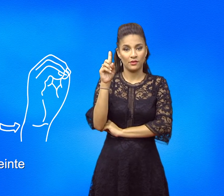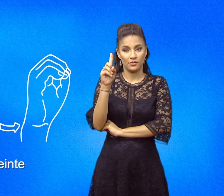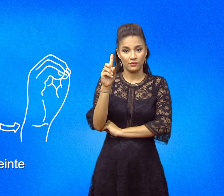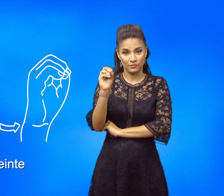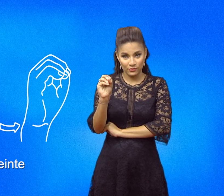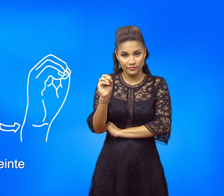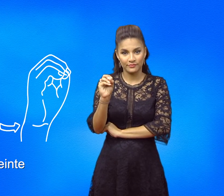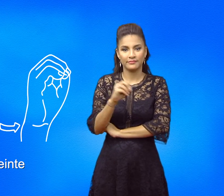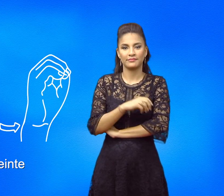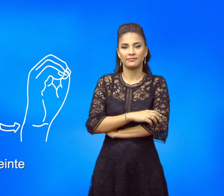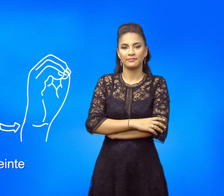20